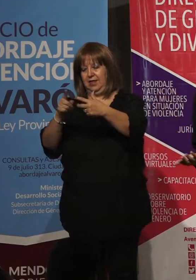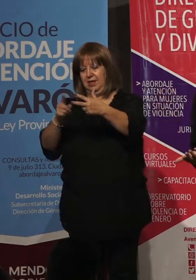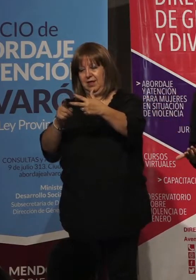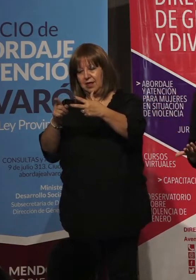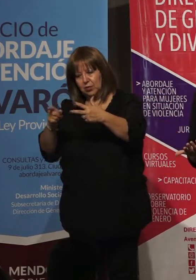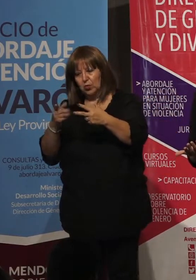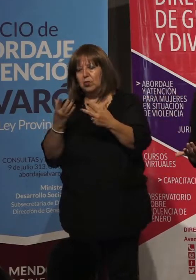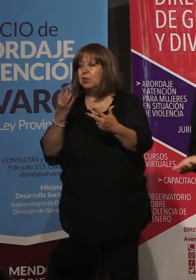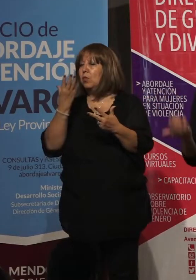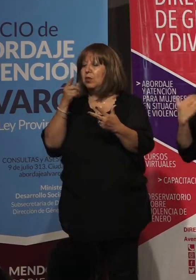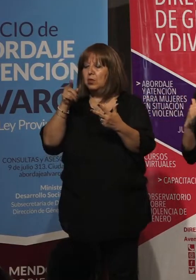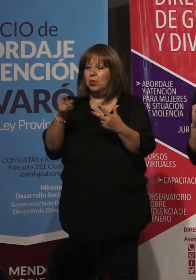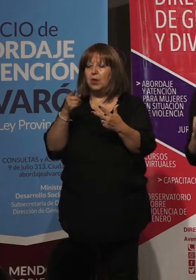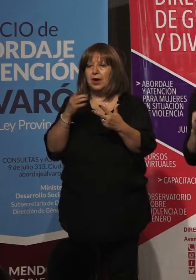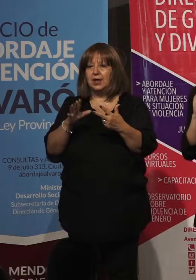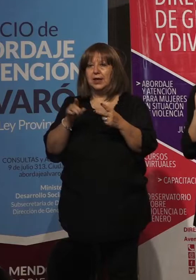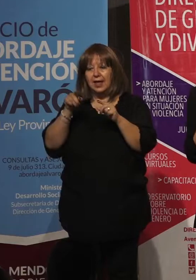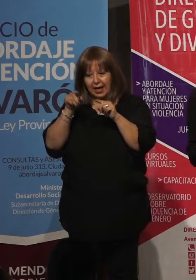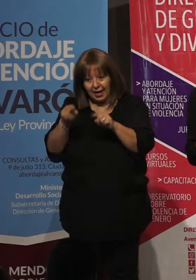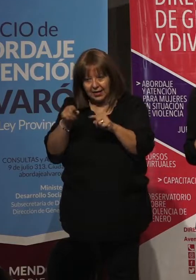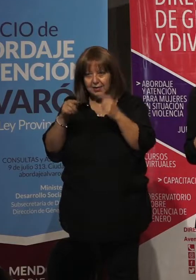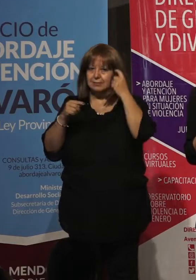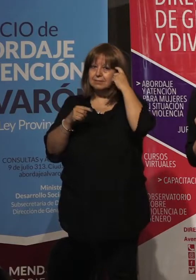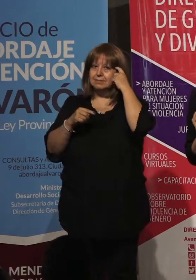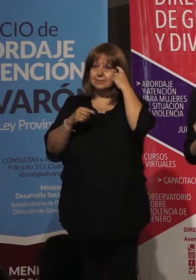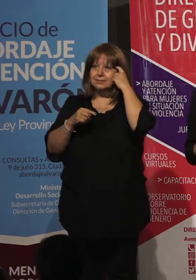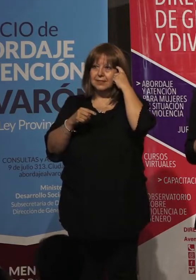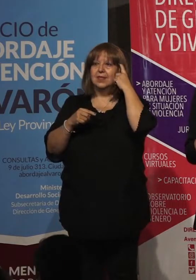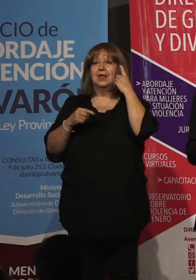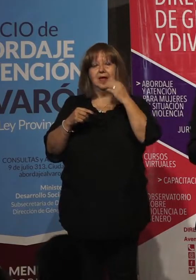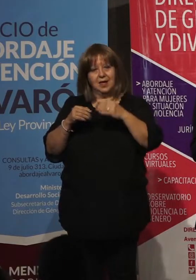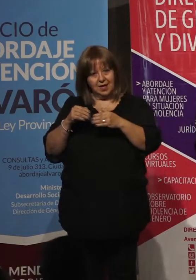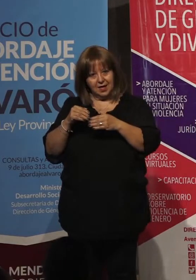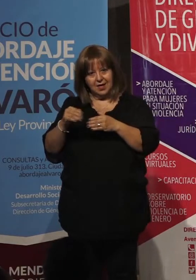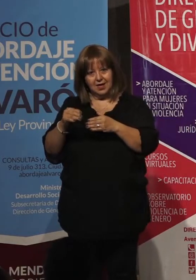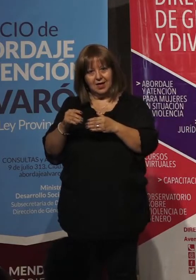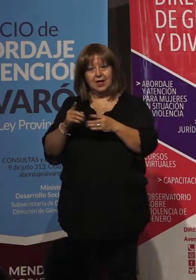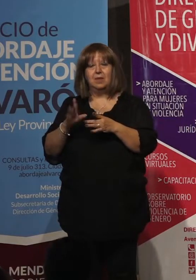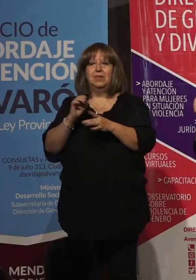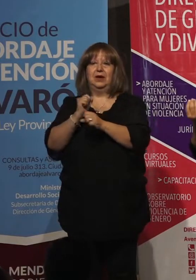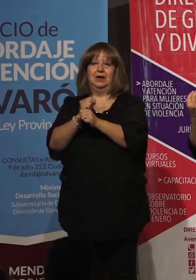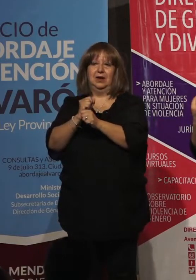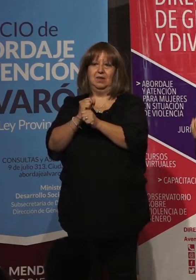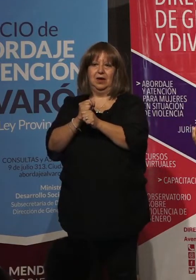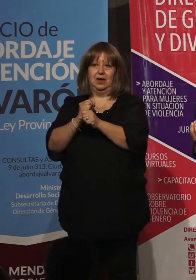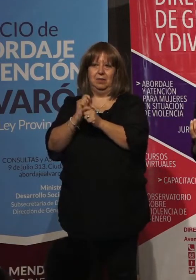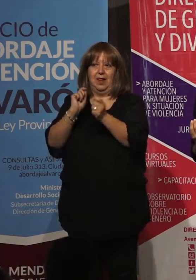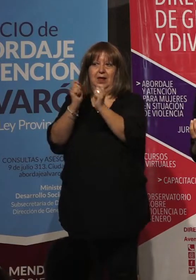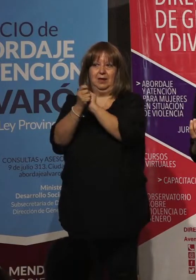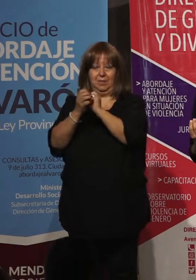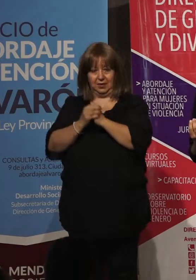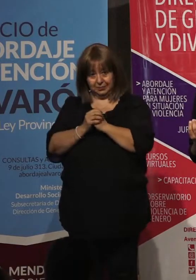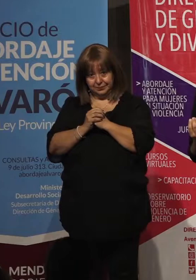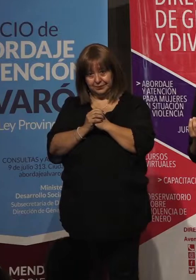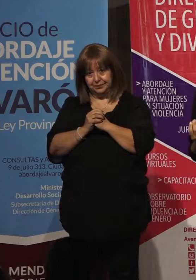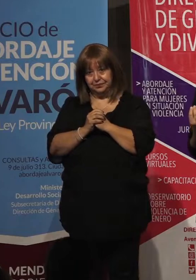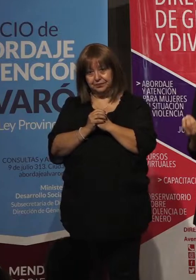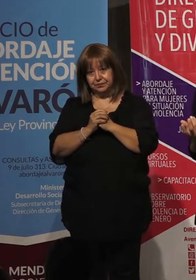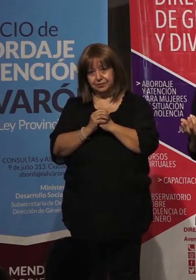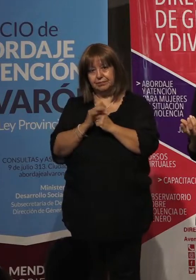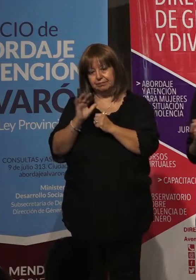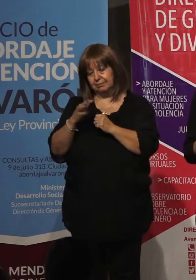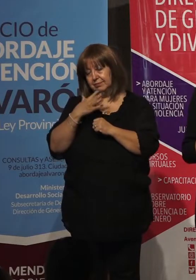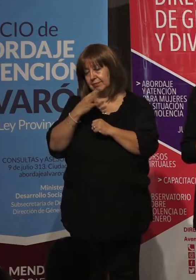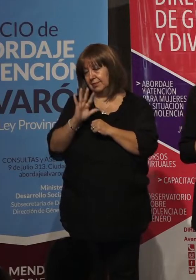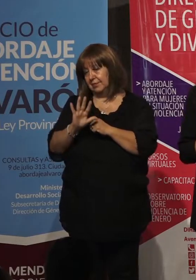Estas son tus alternativas. Y yo creo que desde acá es como tenemos que empezar a trabajar si queremos cambiar. Esa es